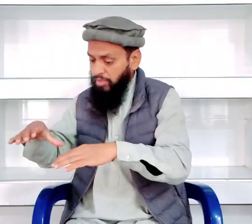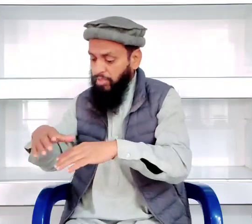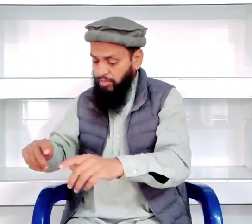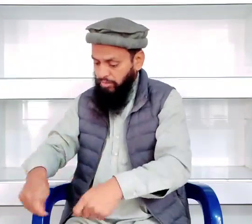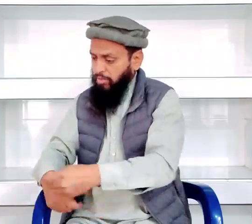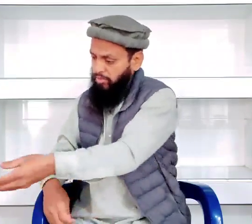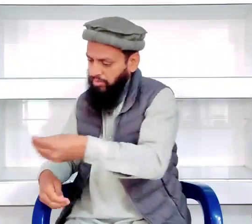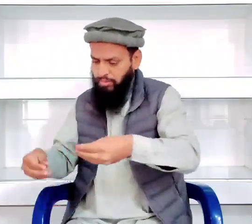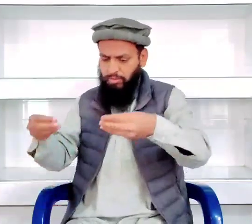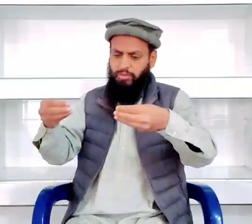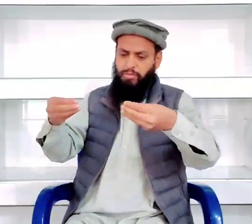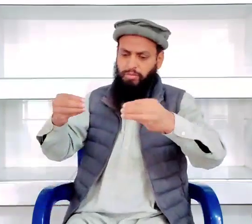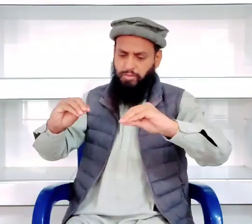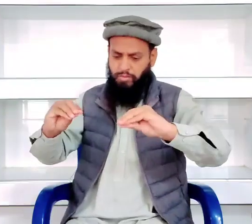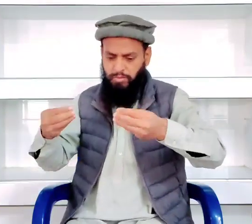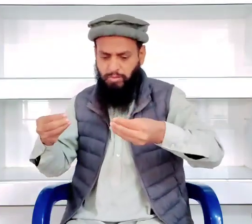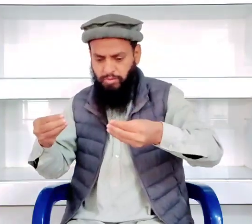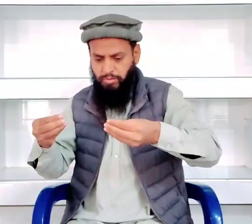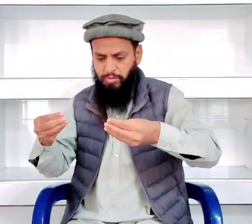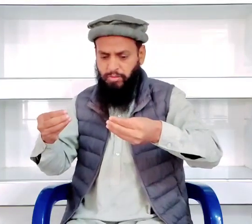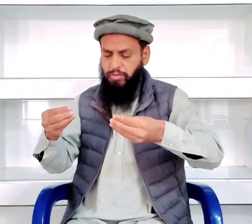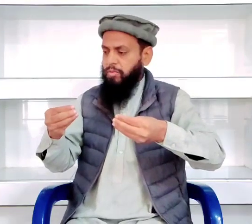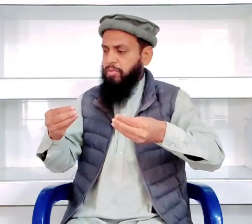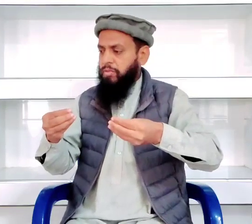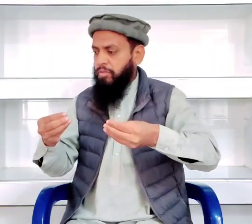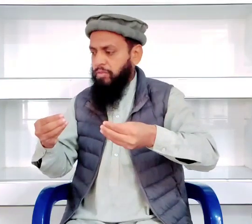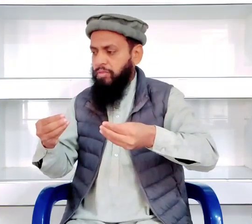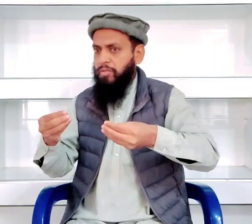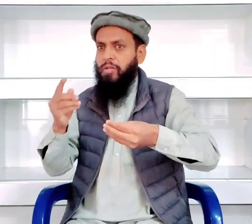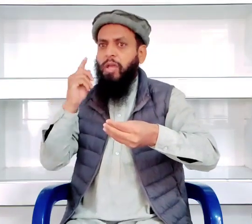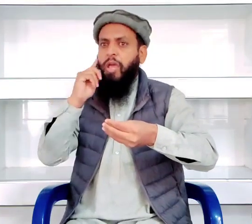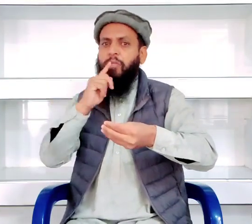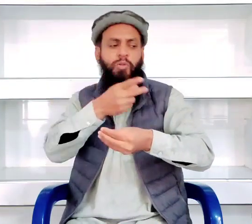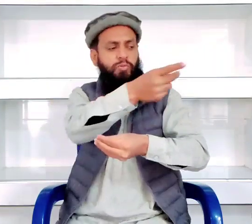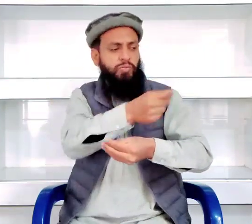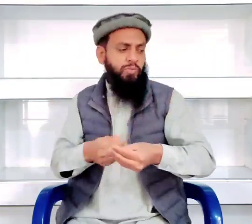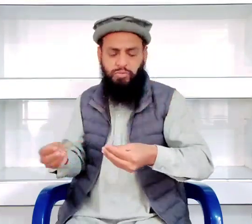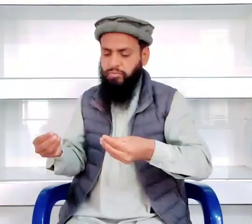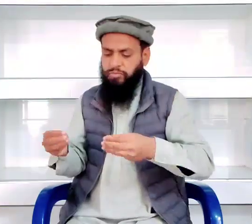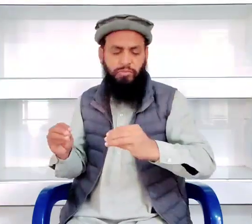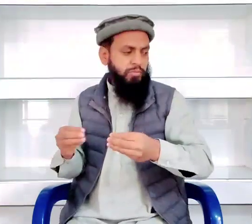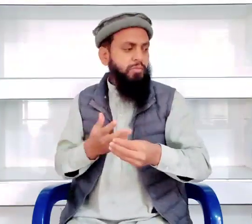اور تو اگے بیچنا جائز نہیں درست نہیں. اس واسطے میرے دوستو جب کوئی آدمی تجارت کرے